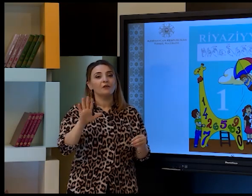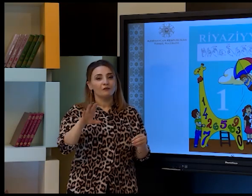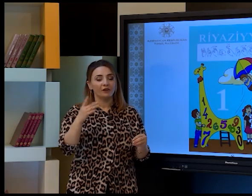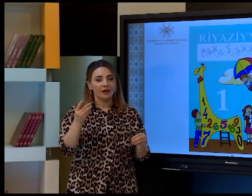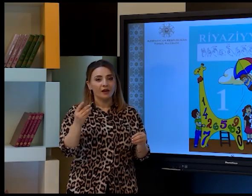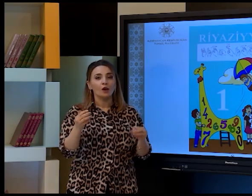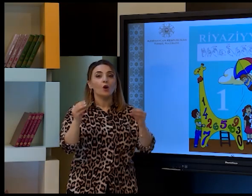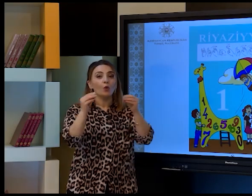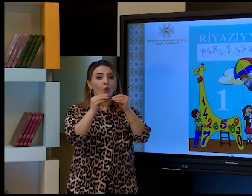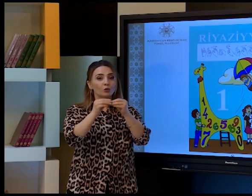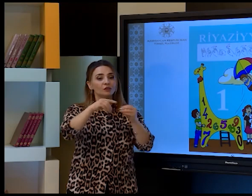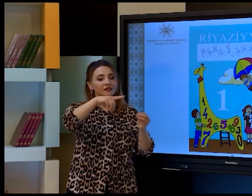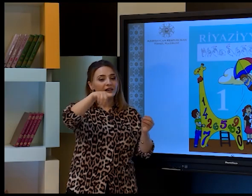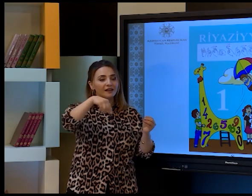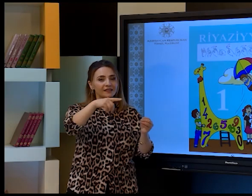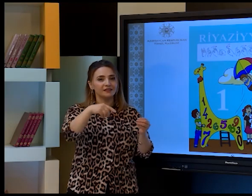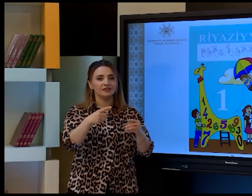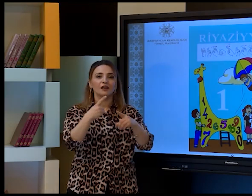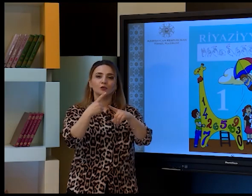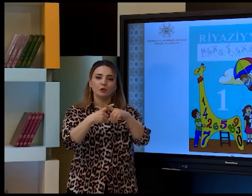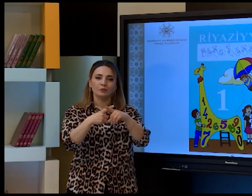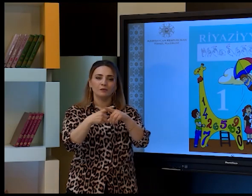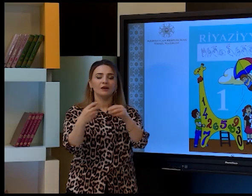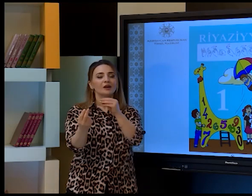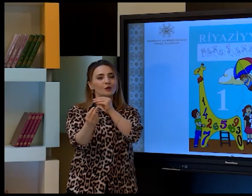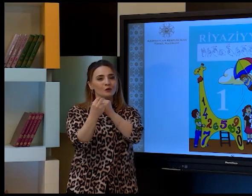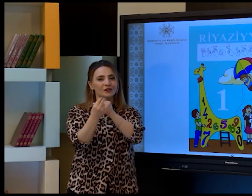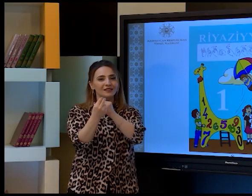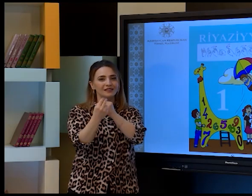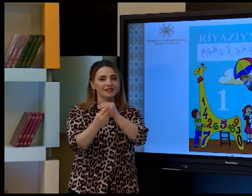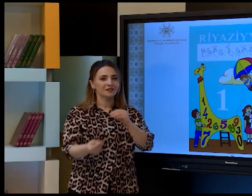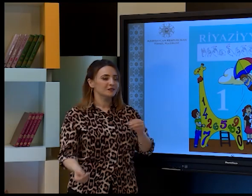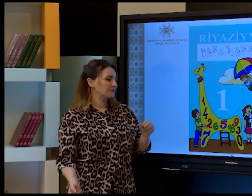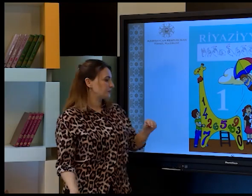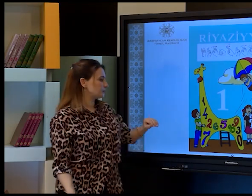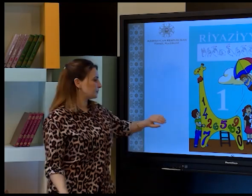və 10 dairəsində toplama öyrənəcəyik.